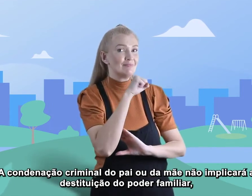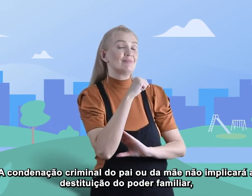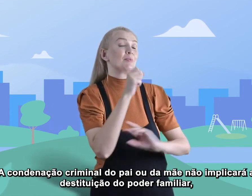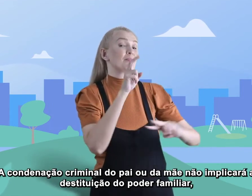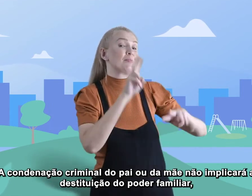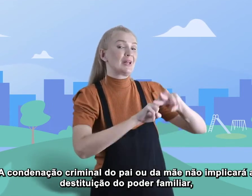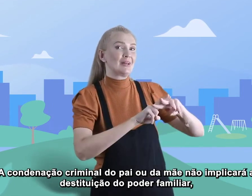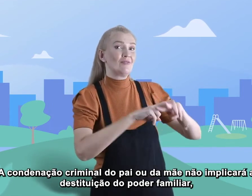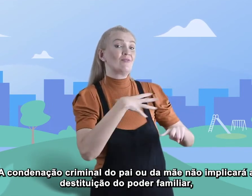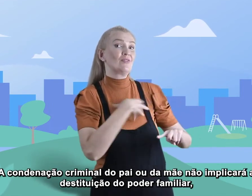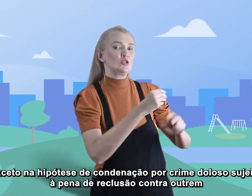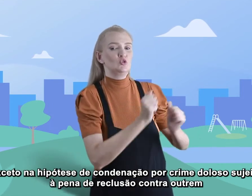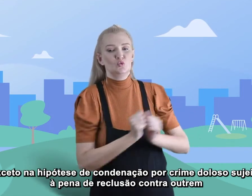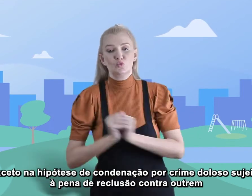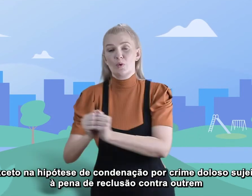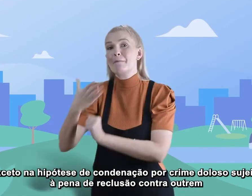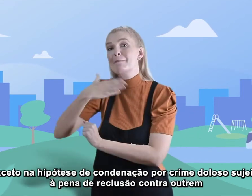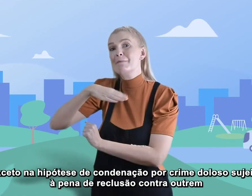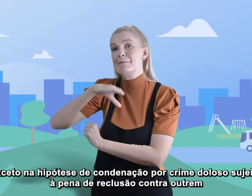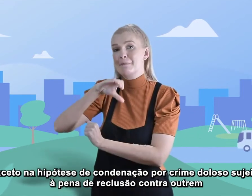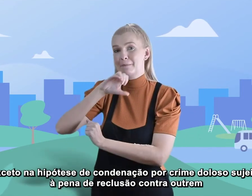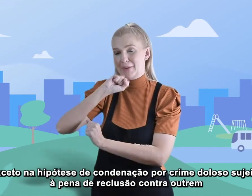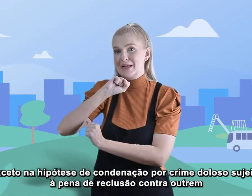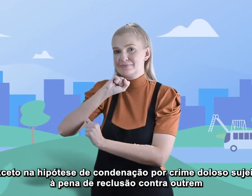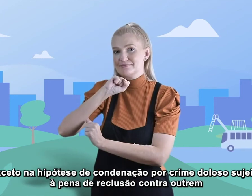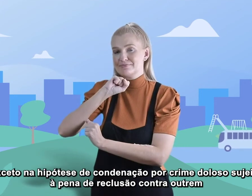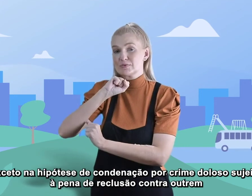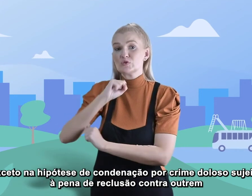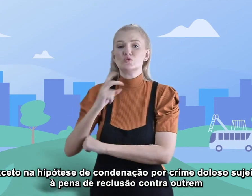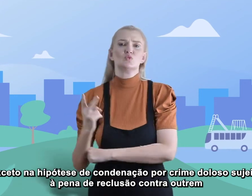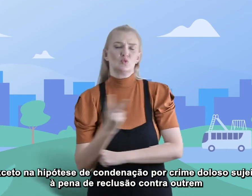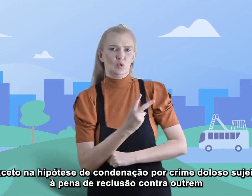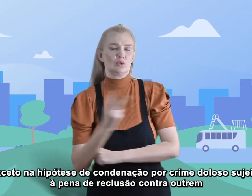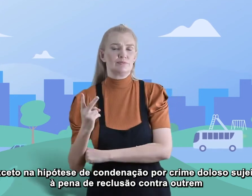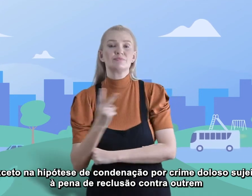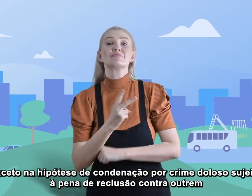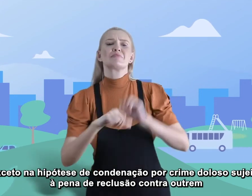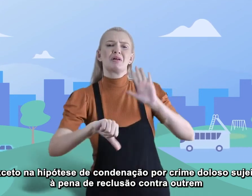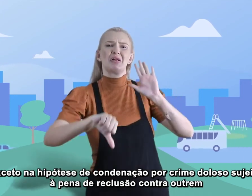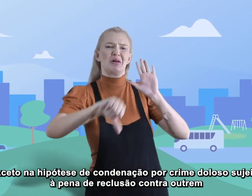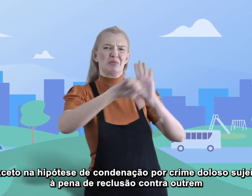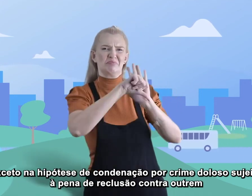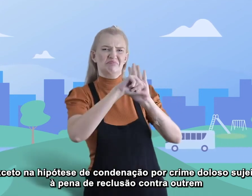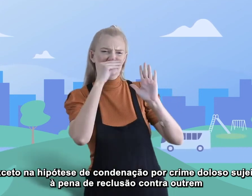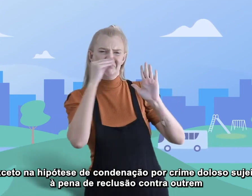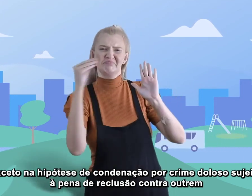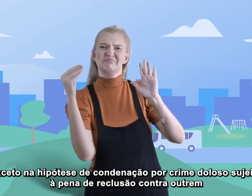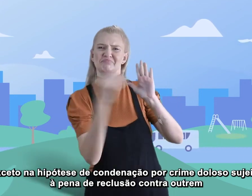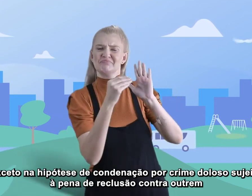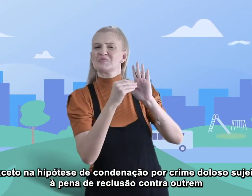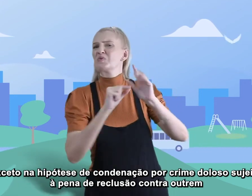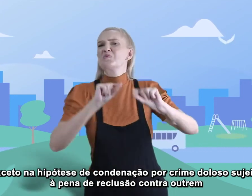poder familiar, exceto na hipótese de condenação por crime doloso sujeito à pena de